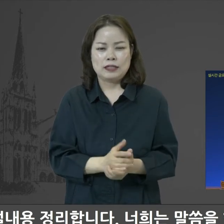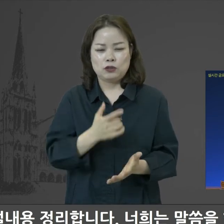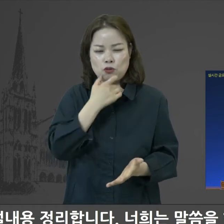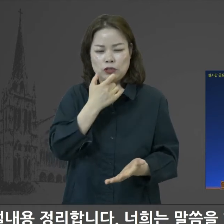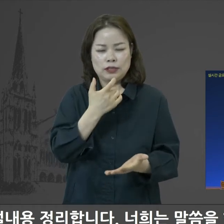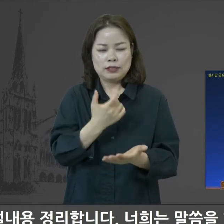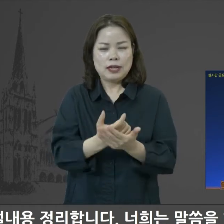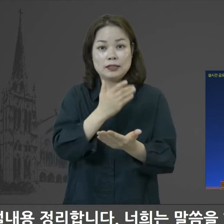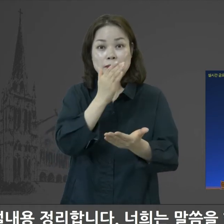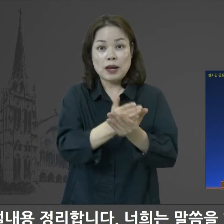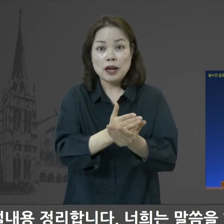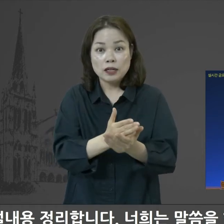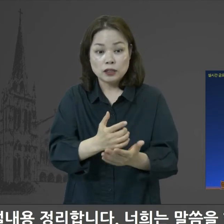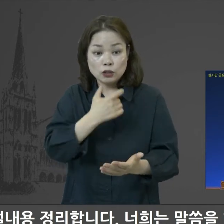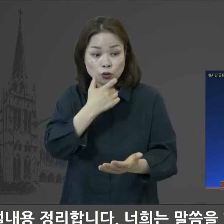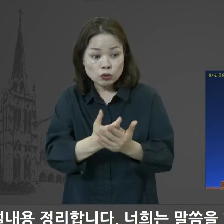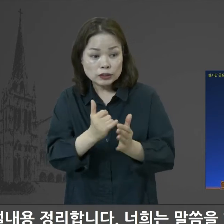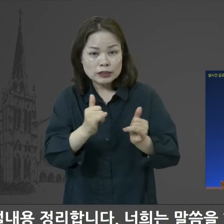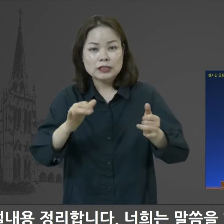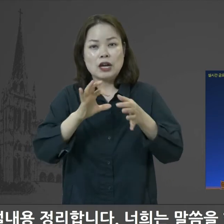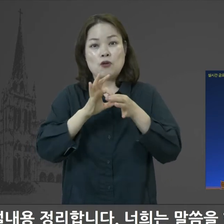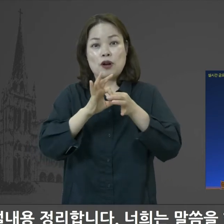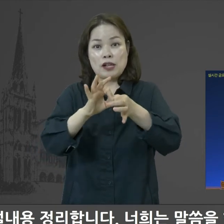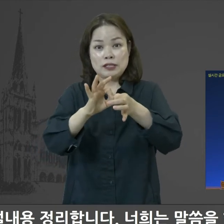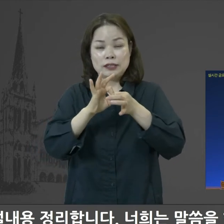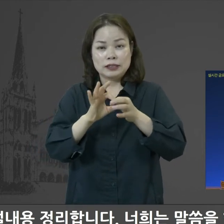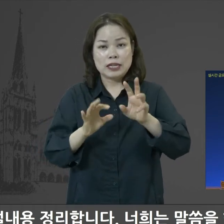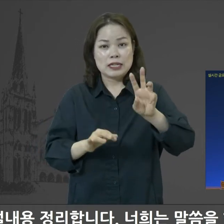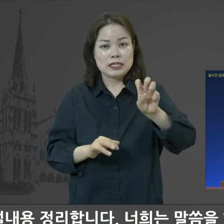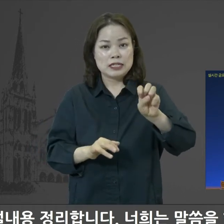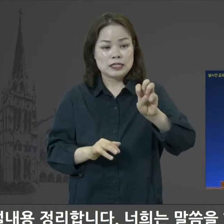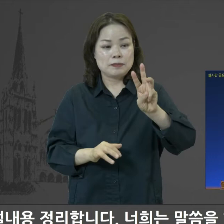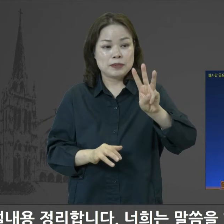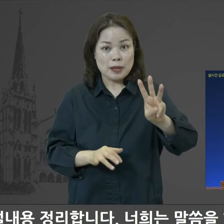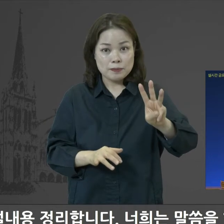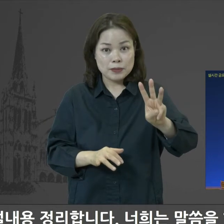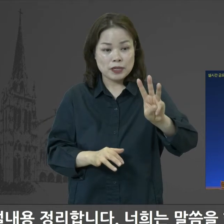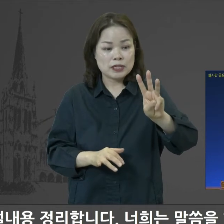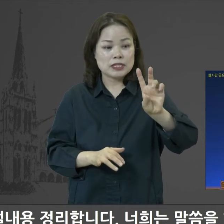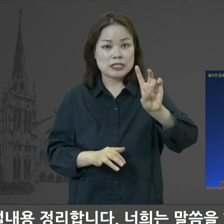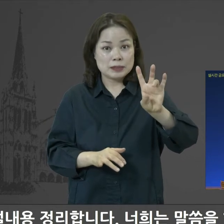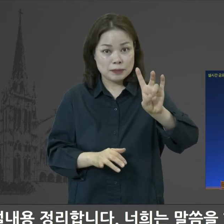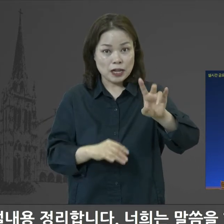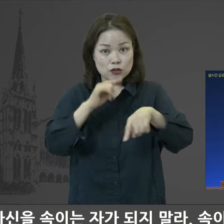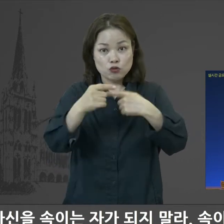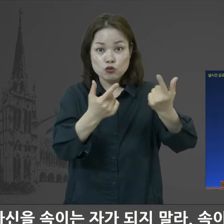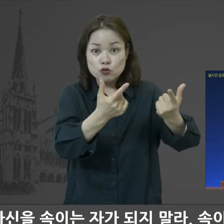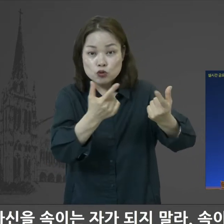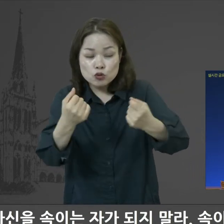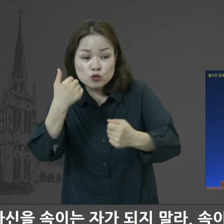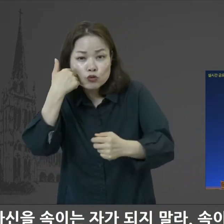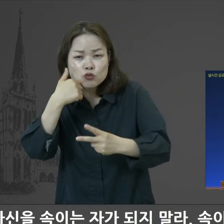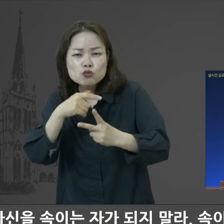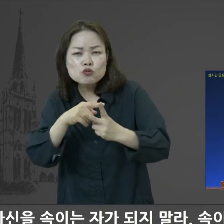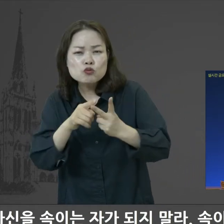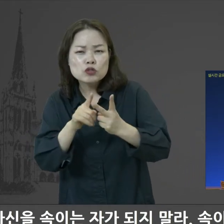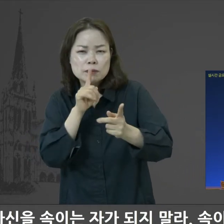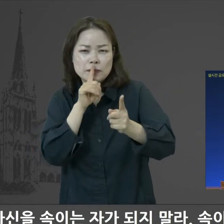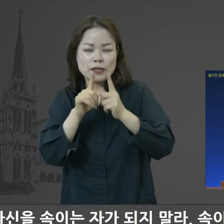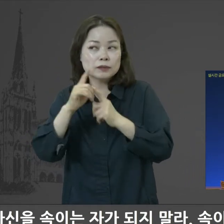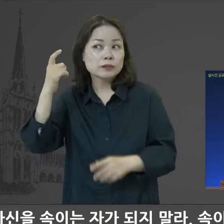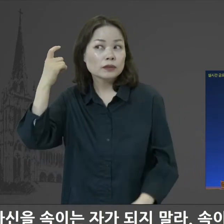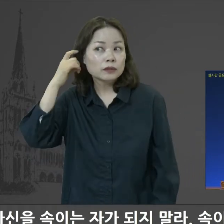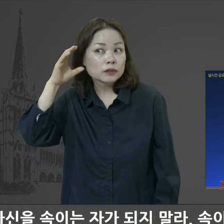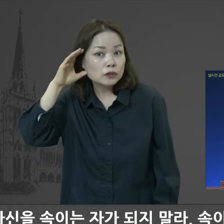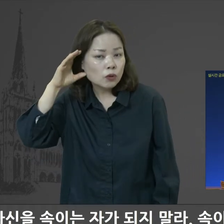되지 말라. 이제 속이는 자에 관한 이야기가 23절과 24절에 나옵니다. 또 읽으십시다. 누구든지 말씀을